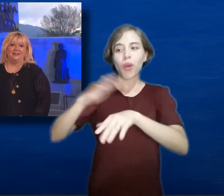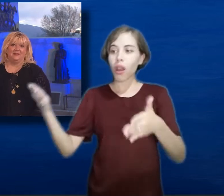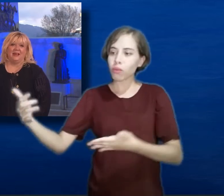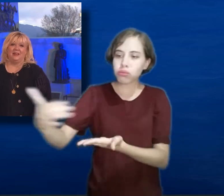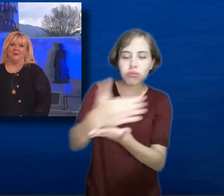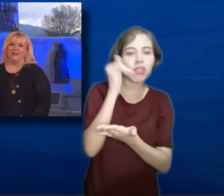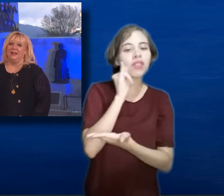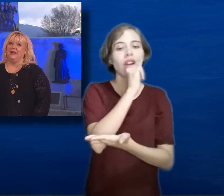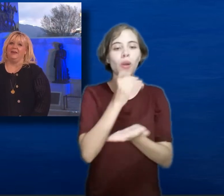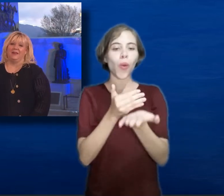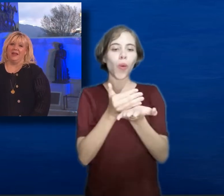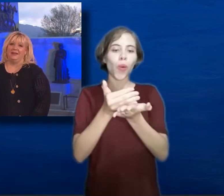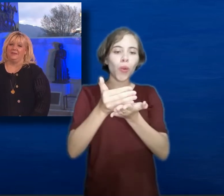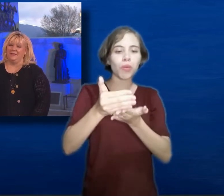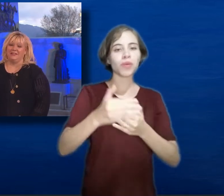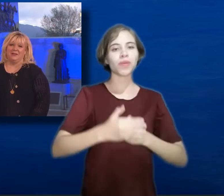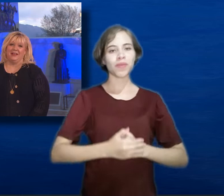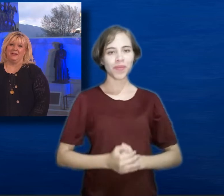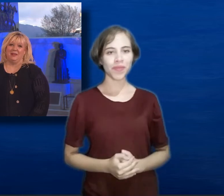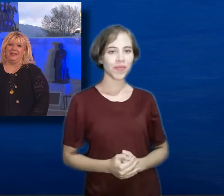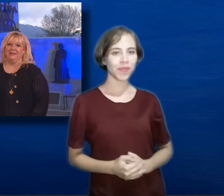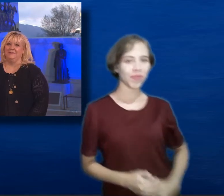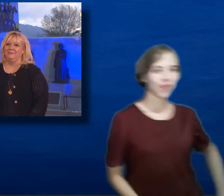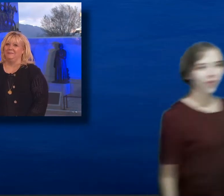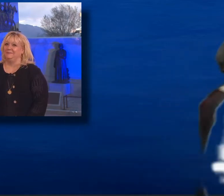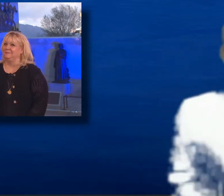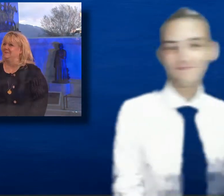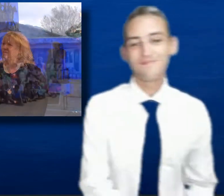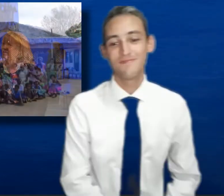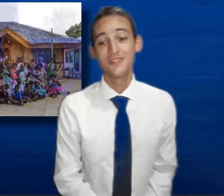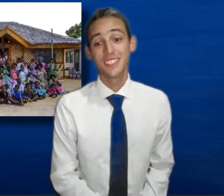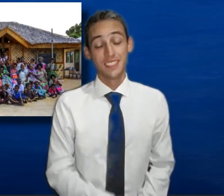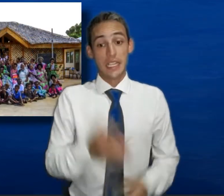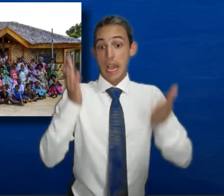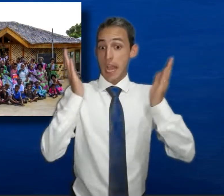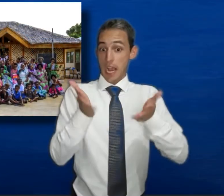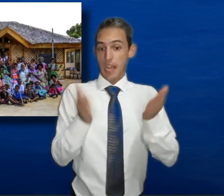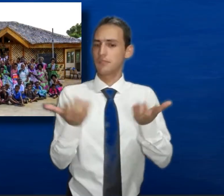Que Deus os abençoe enquanto a coligação de Israel começou.